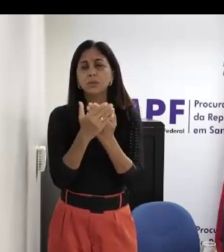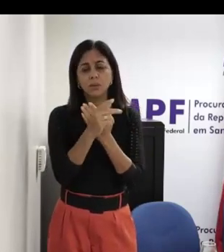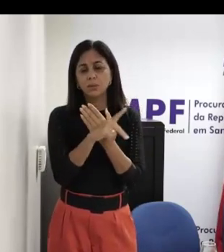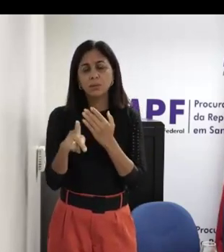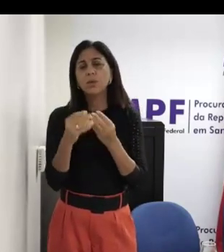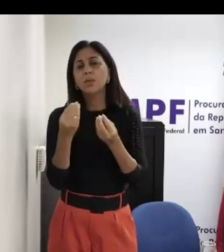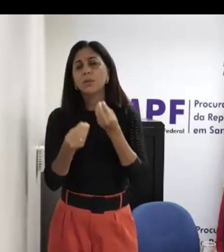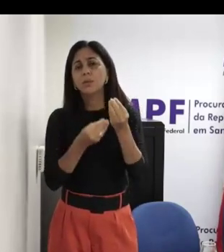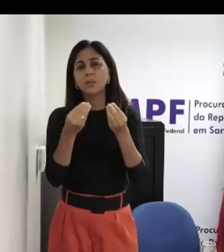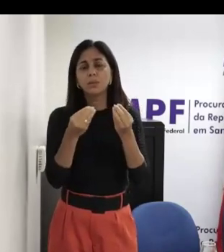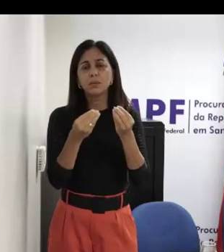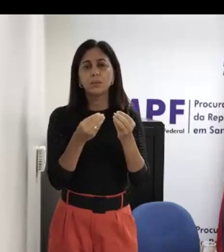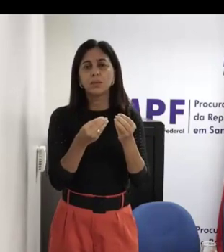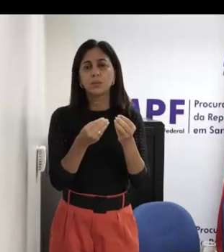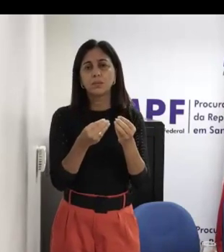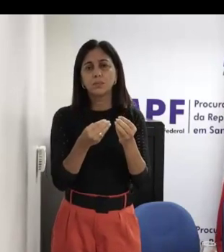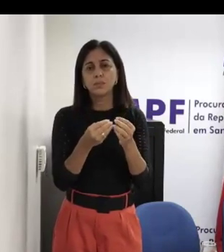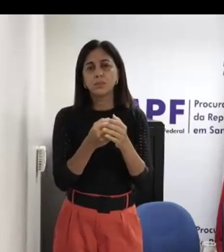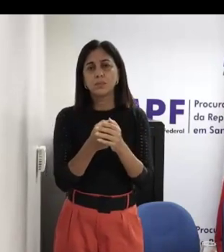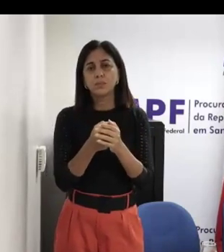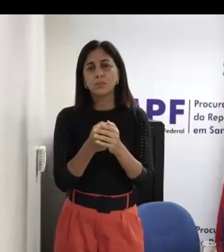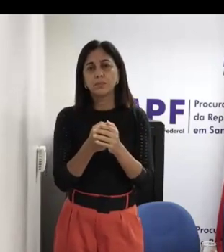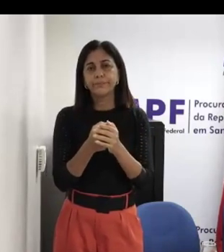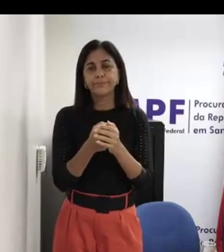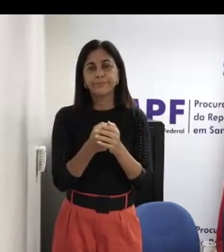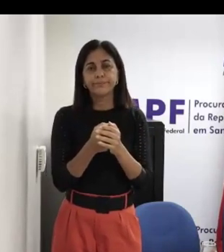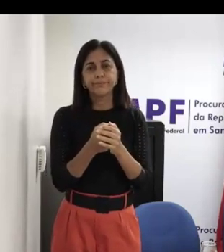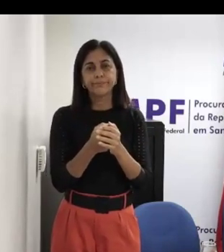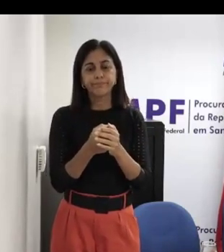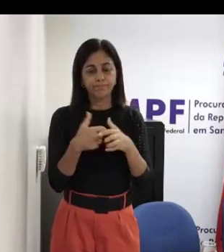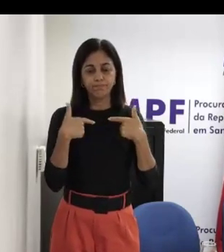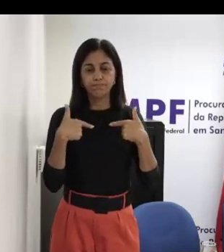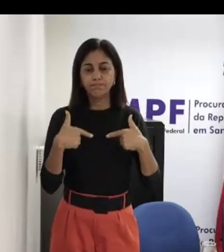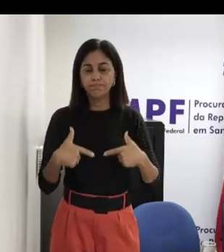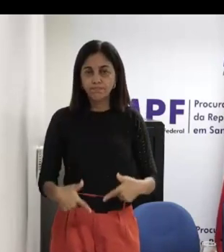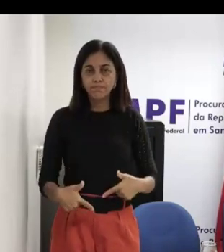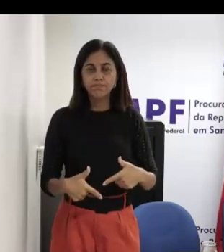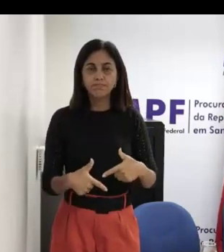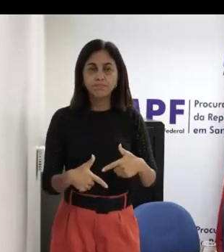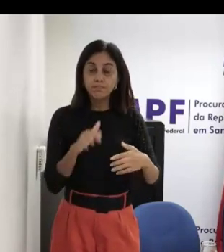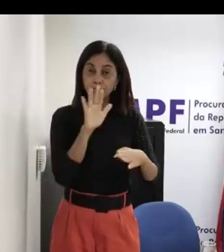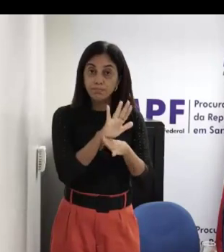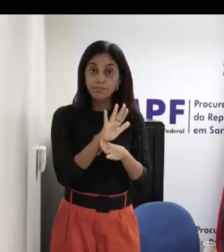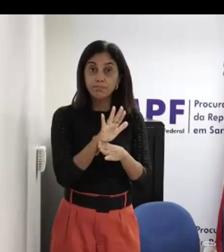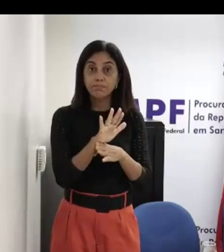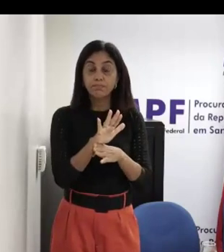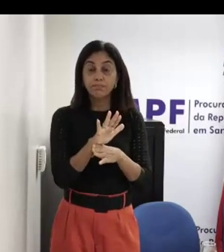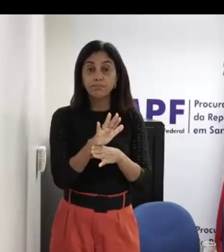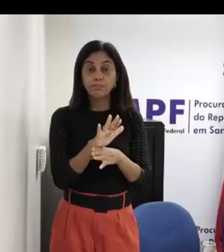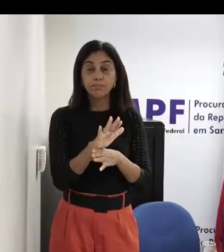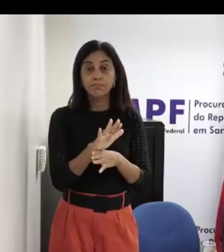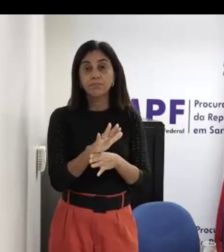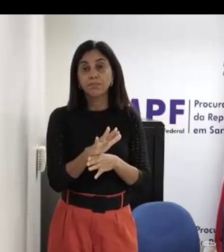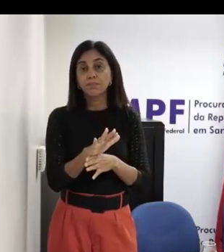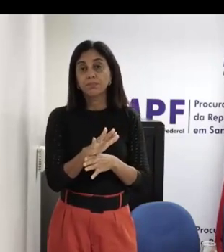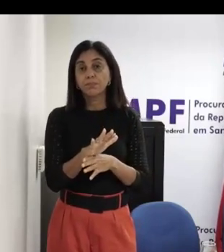escola para quem tá aqui representando escola eh se comportar diante de uma situação concreta envolvendo